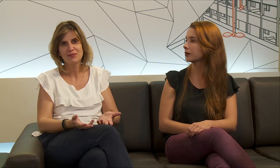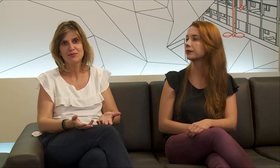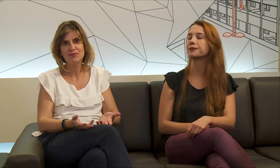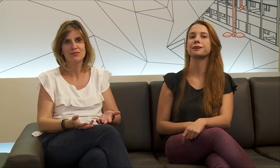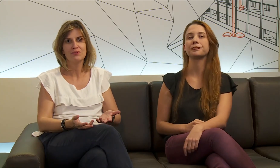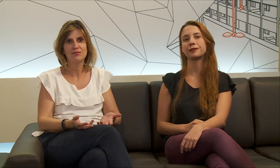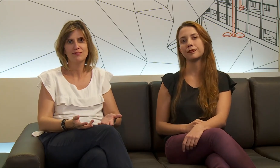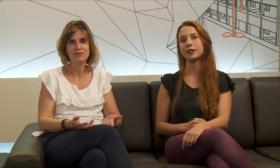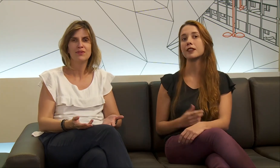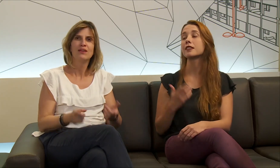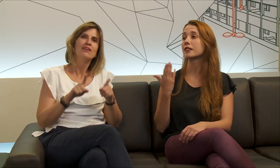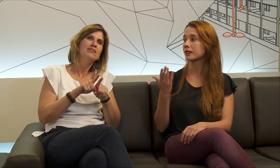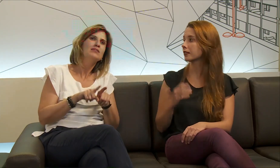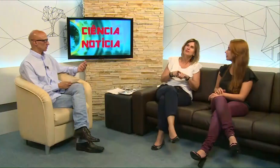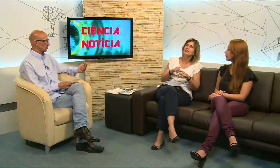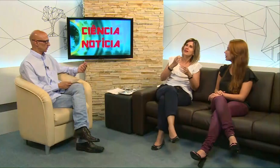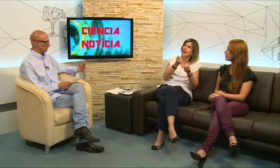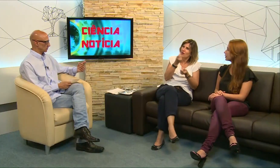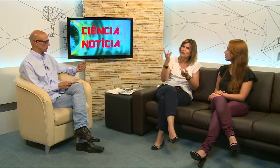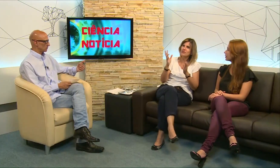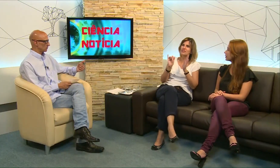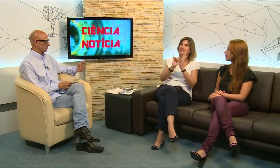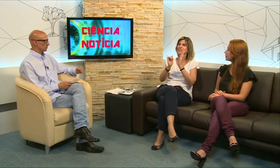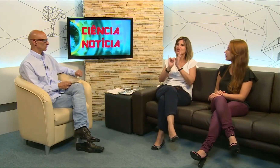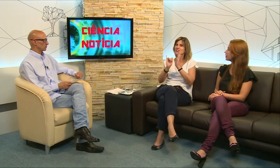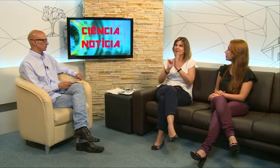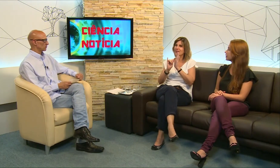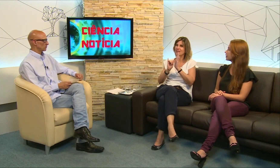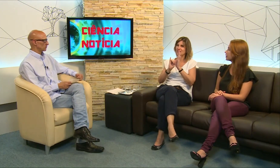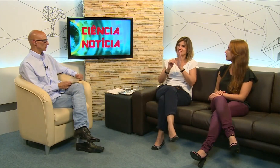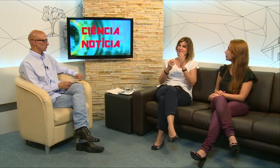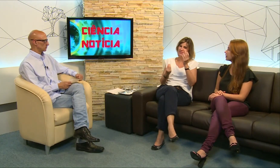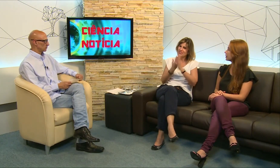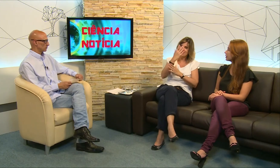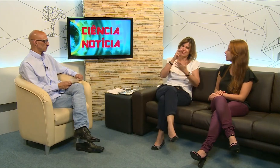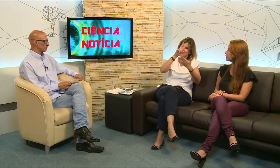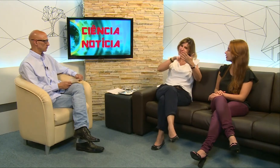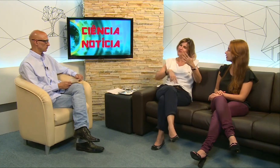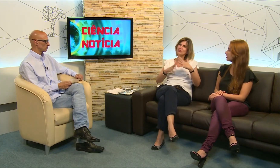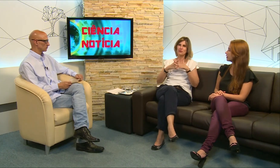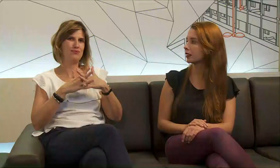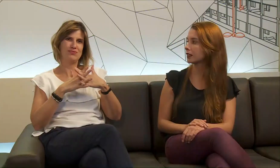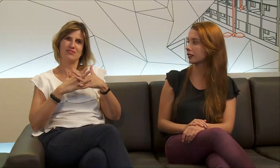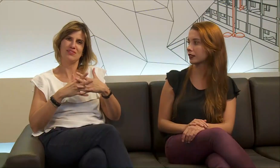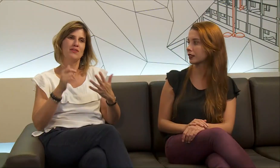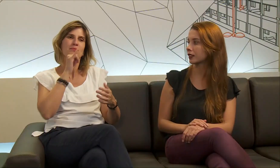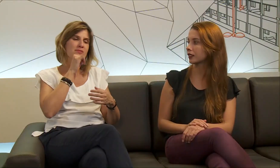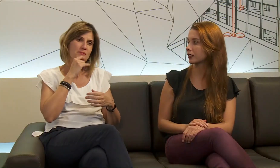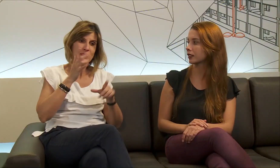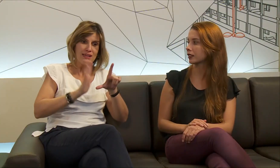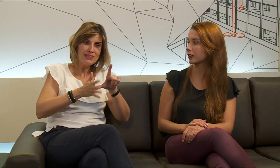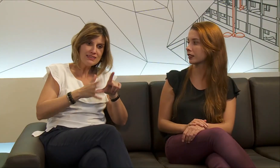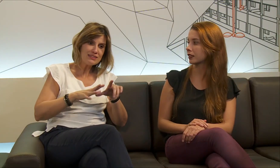Além disso, alguns editais que são criados, por exemplo,